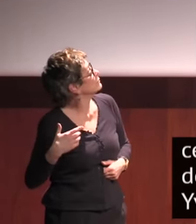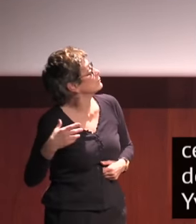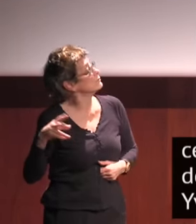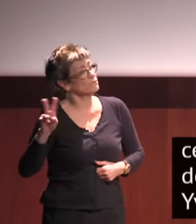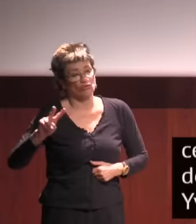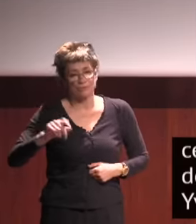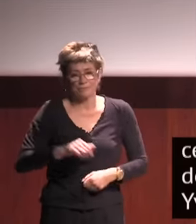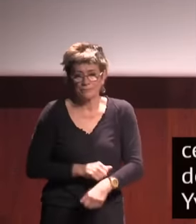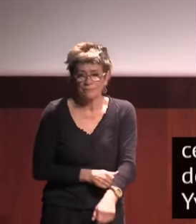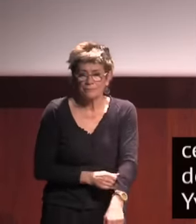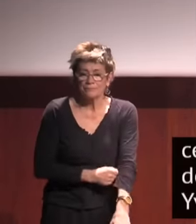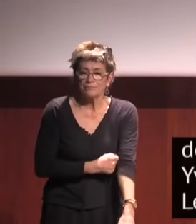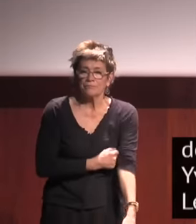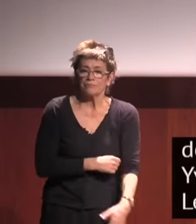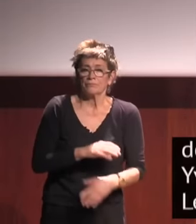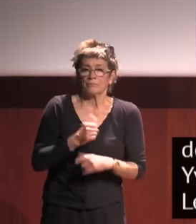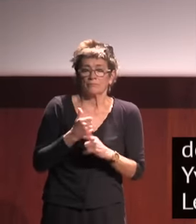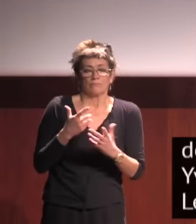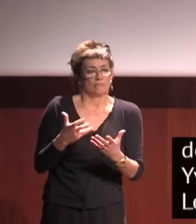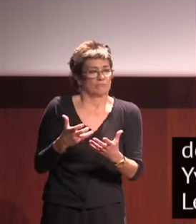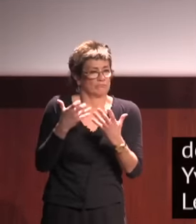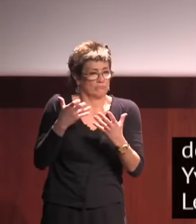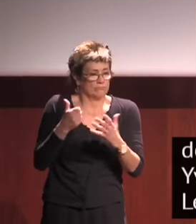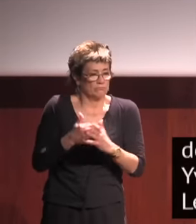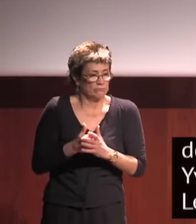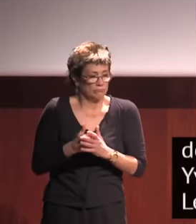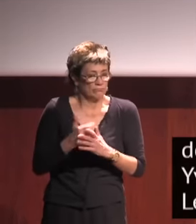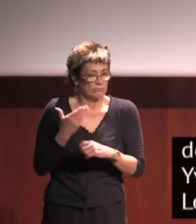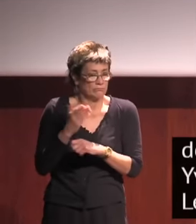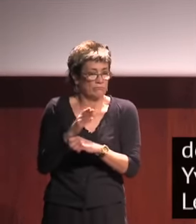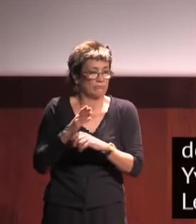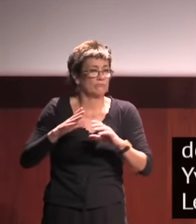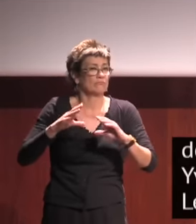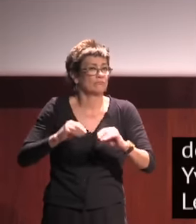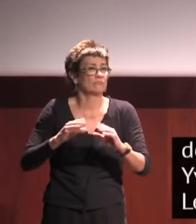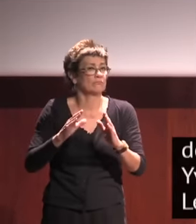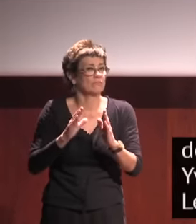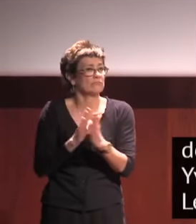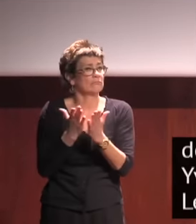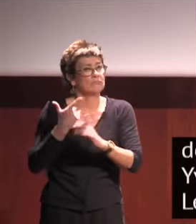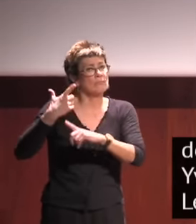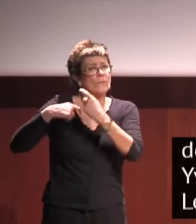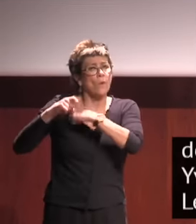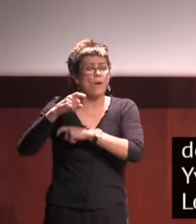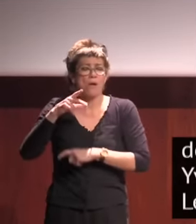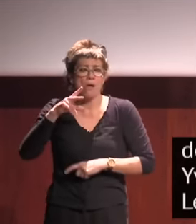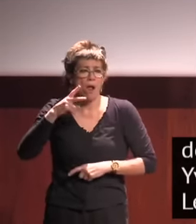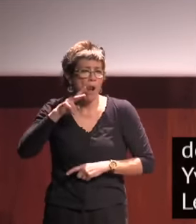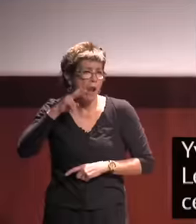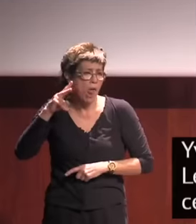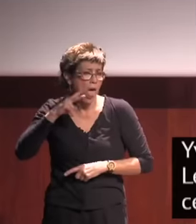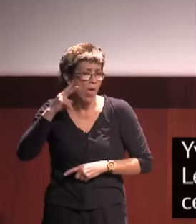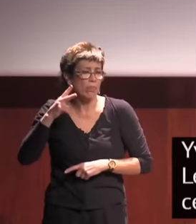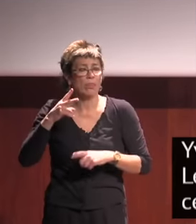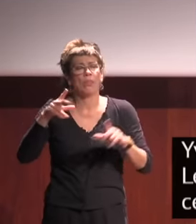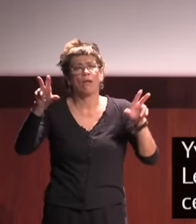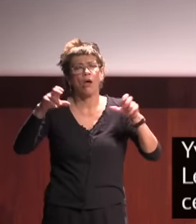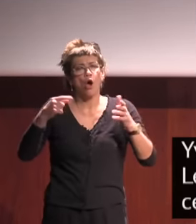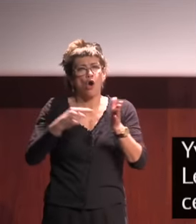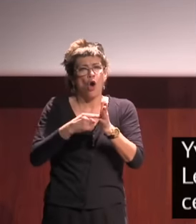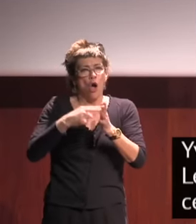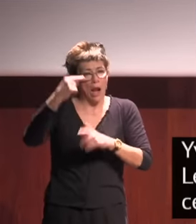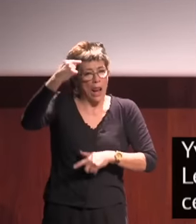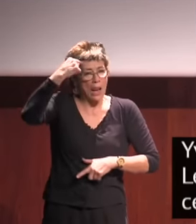Alors, le cas le plus emblématique pour illustrer cette position, c'est celui du livre de l'historien Alan Lane, Quand l'esprit entend, qui a